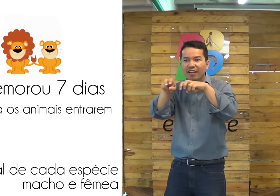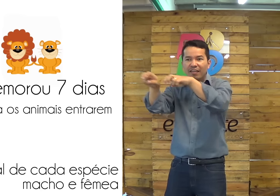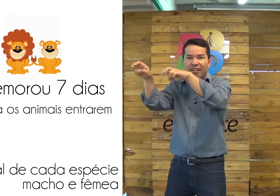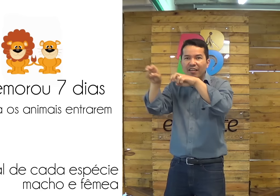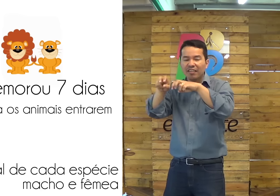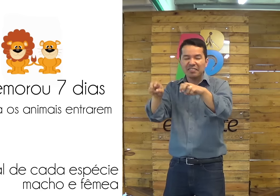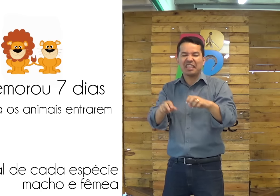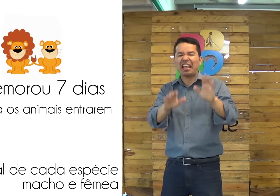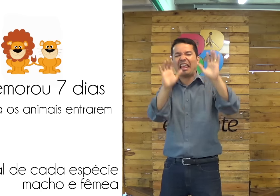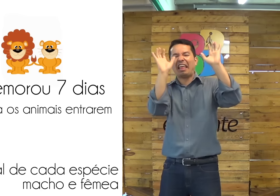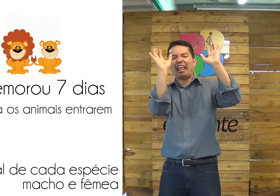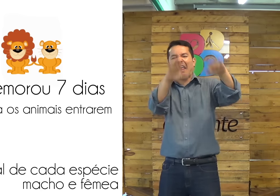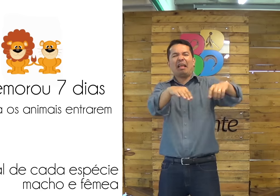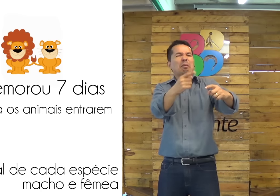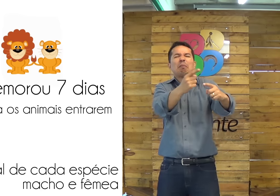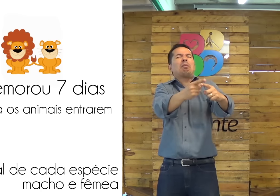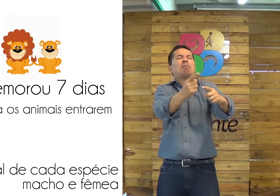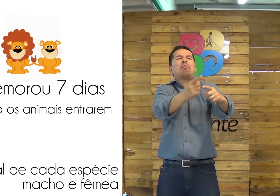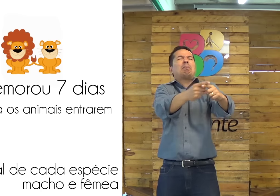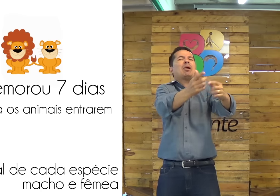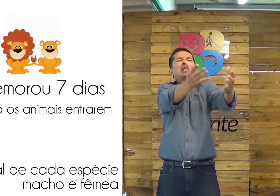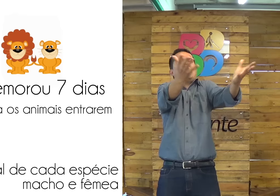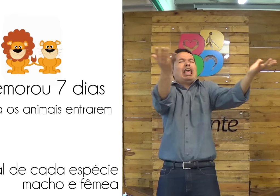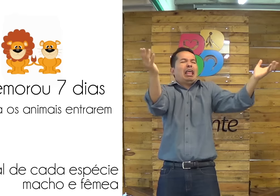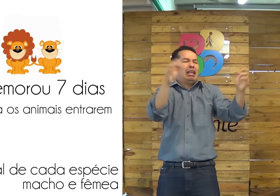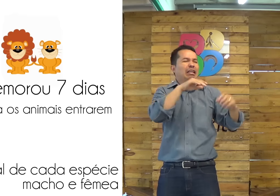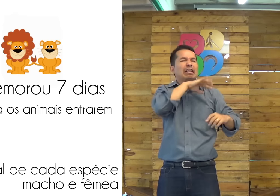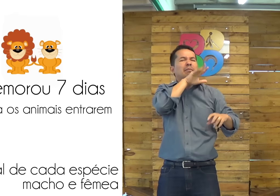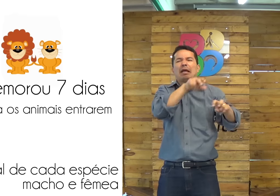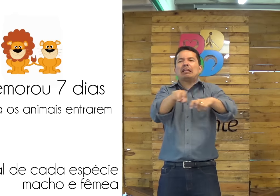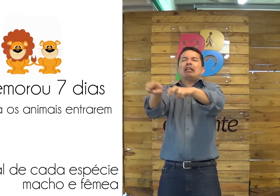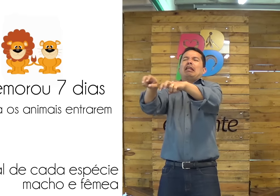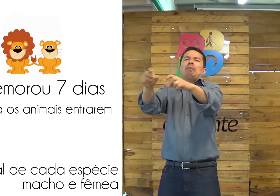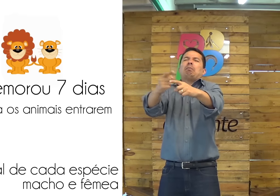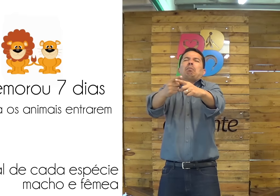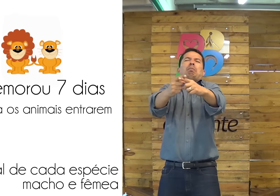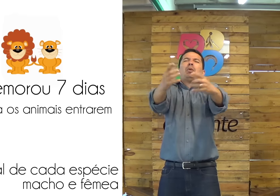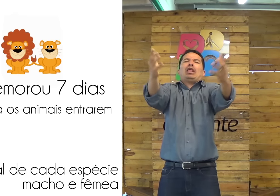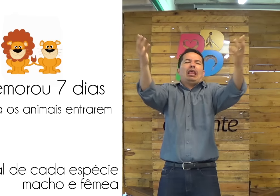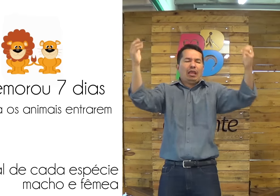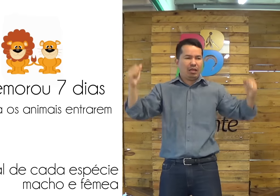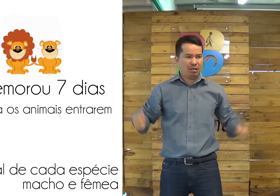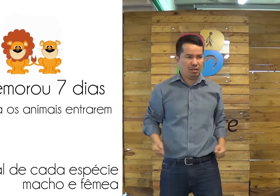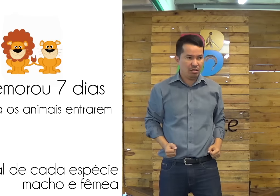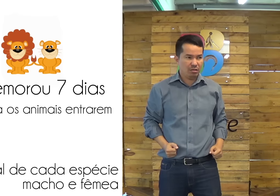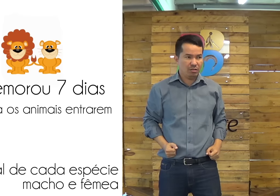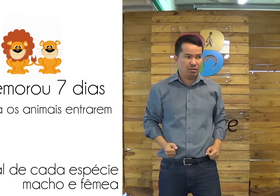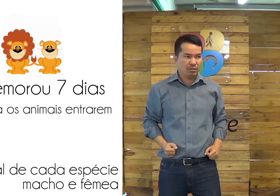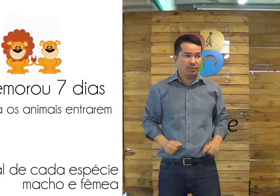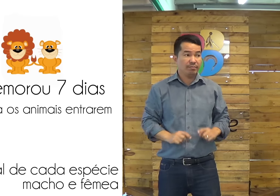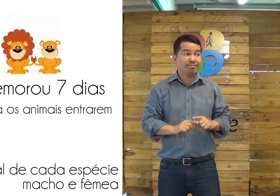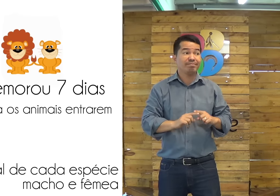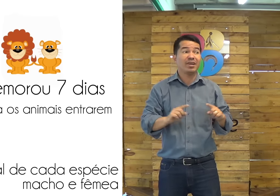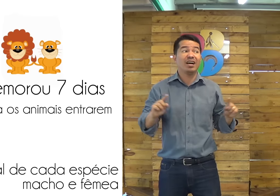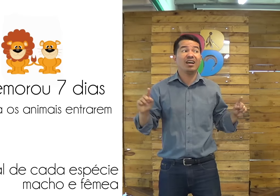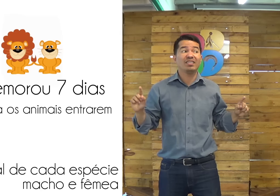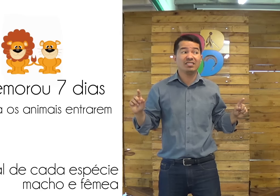estavam lá os animais entrando na arca e as pessoas perguntavam ai por que que o animal tá entrando ali na arca nada a ver